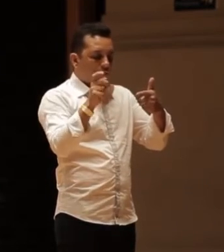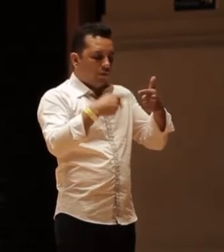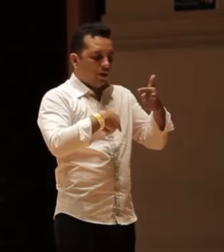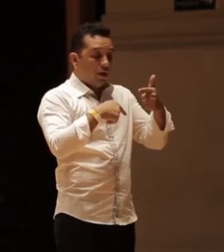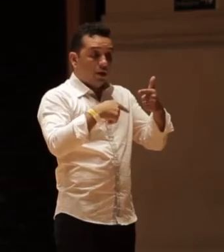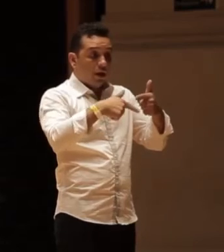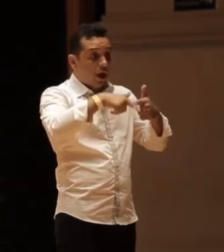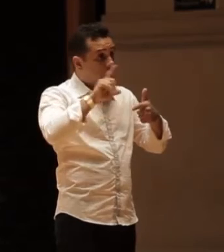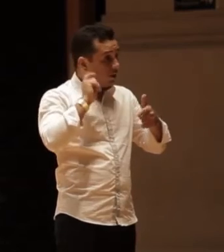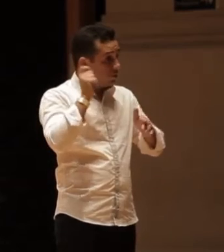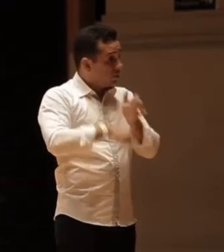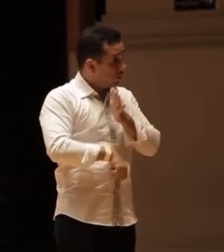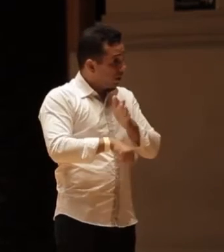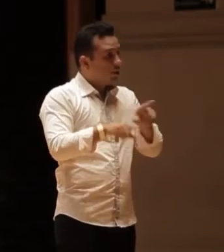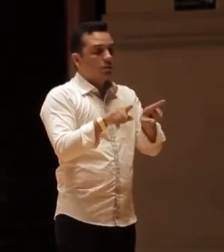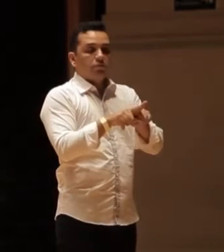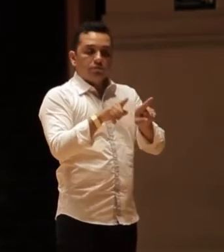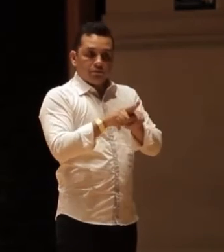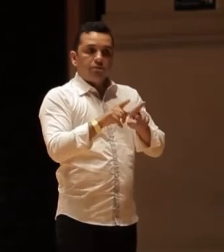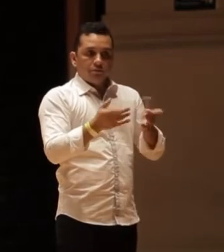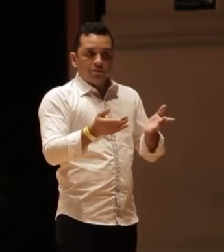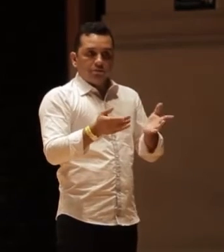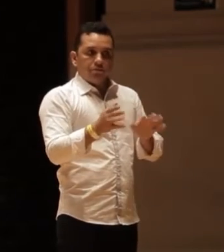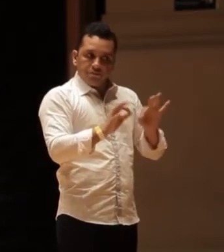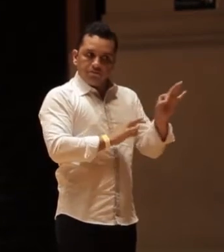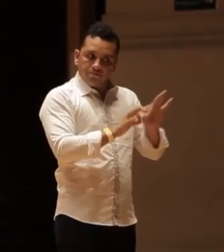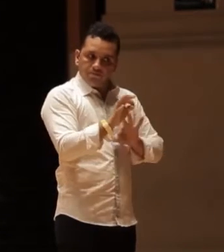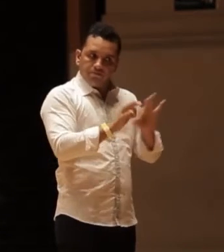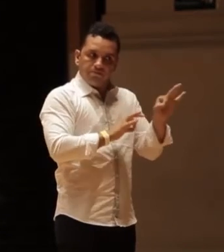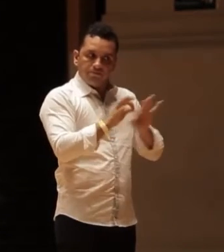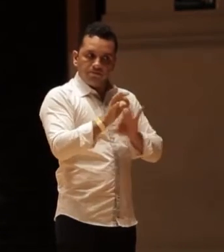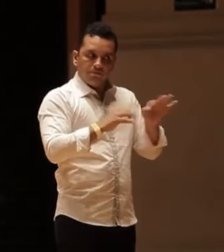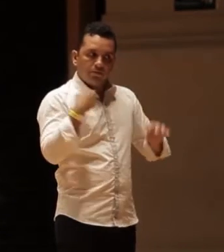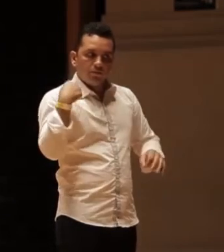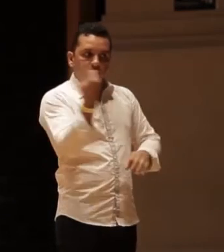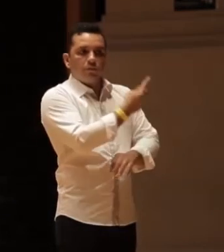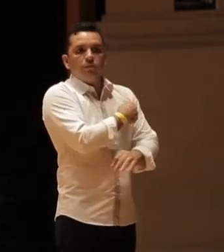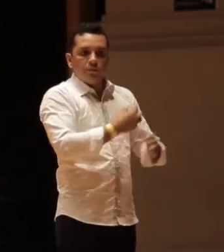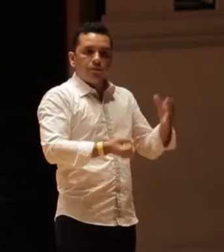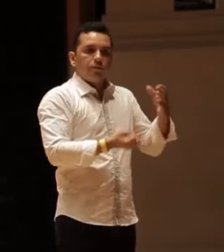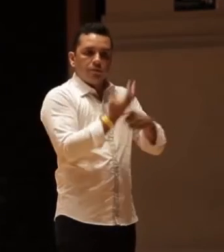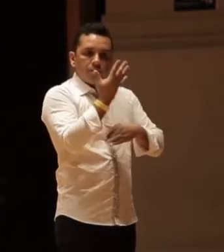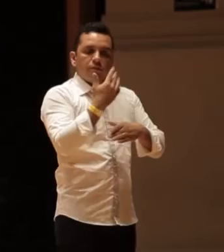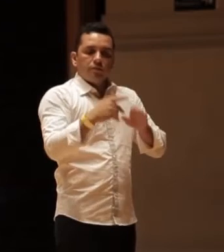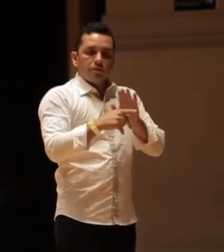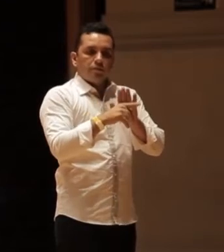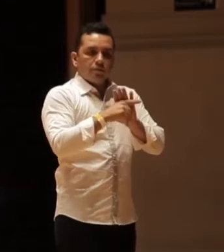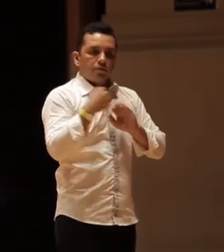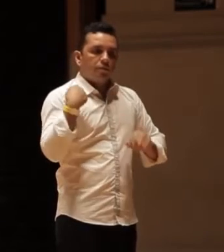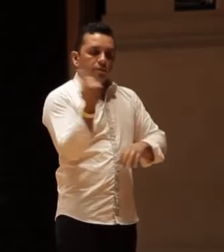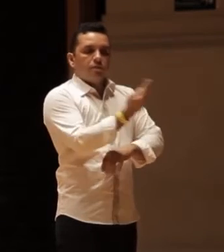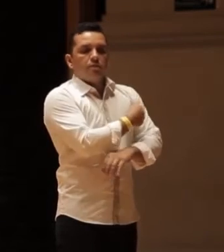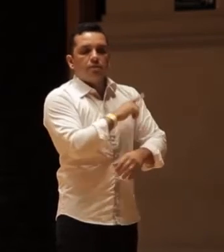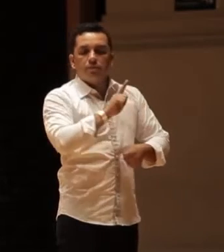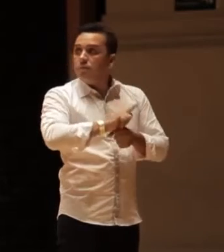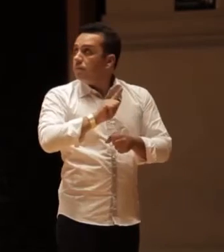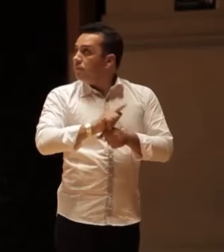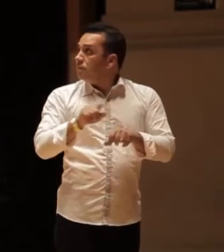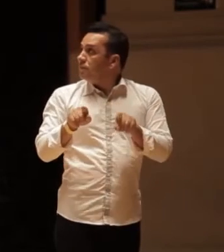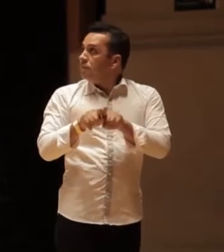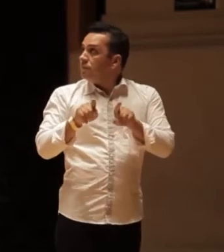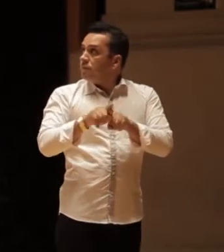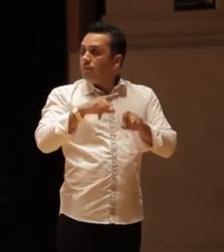contrato nesse processo de planejamento etapa não existia foi nosso aprimoramento da nossa gestão na seleção e